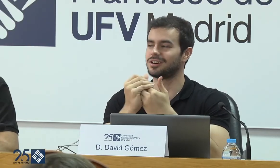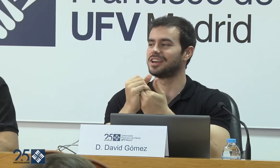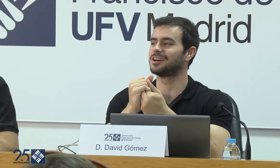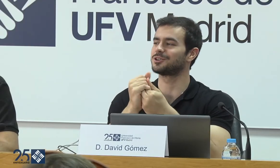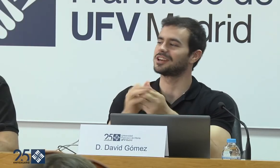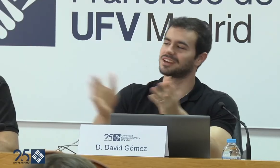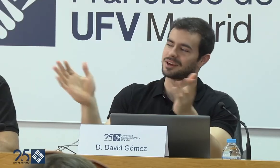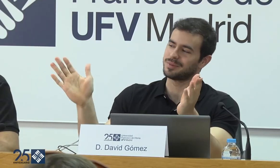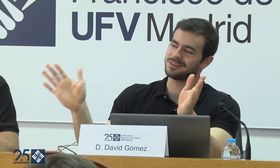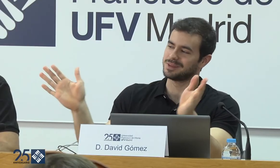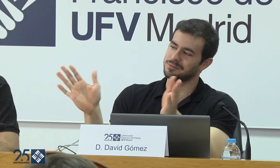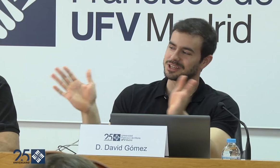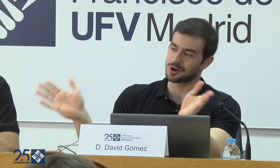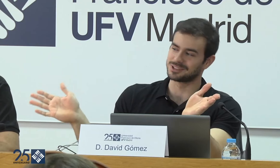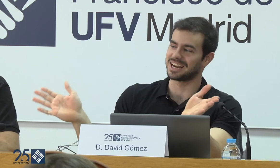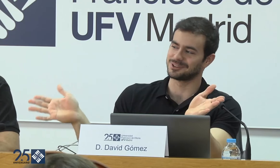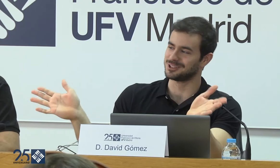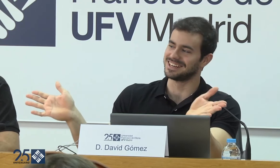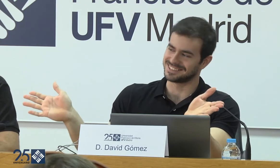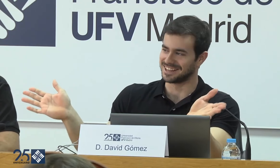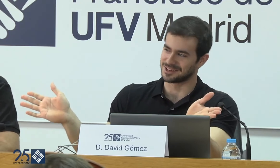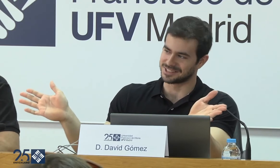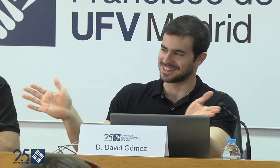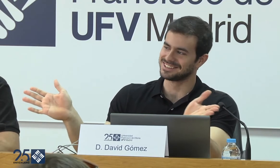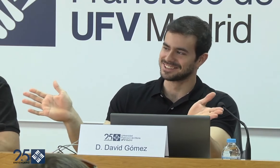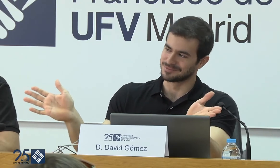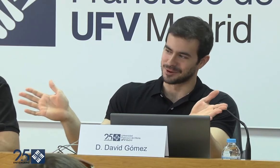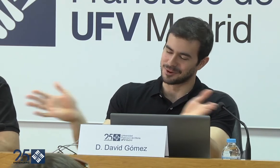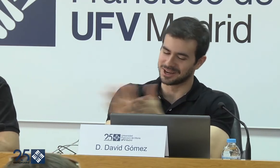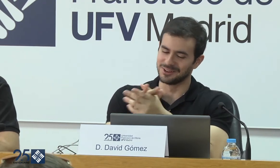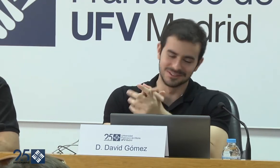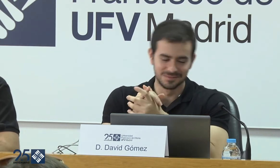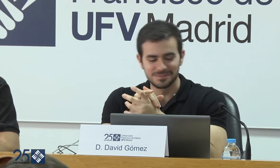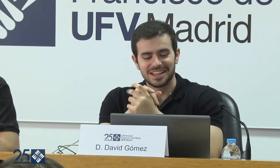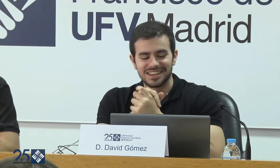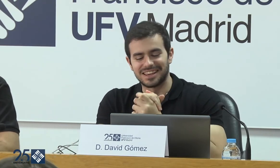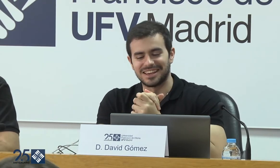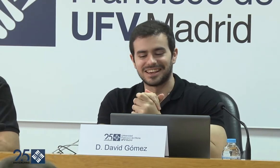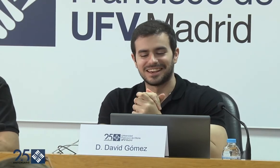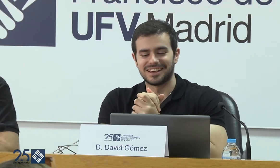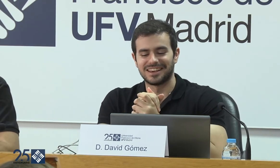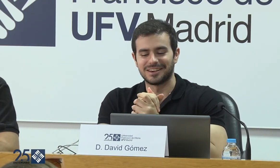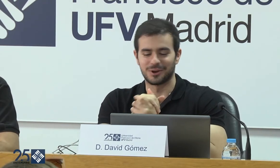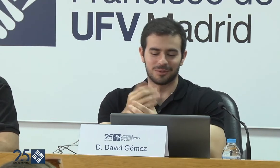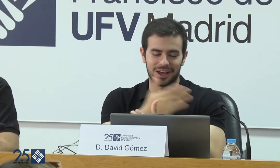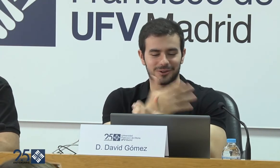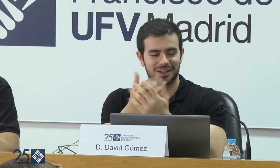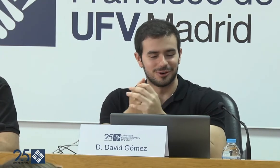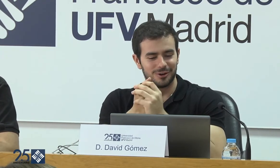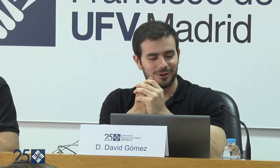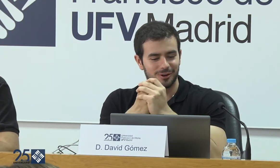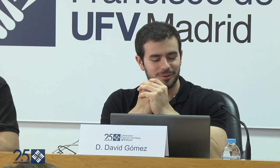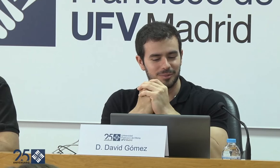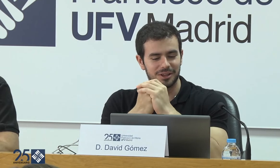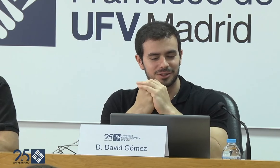Y bueno, José, que me temo que te voy a contar la anécdota de la entrevista, me veo obligado, que, bueno, como ya ha